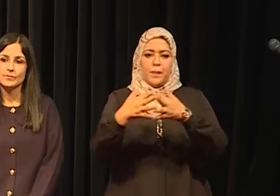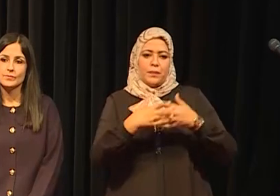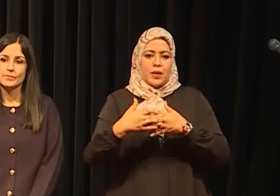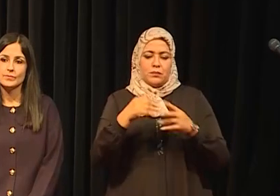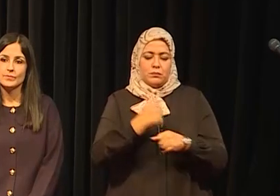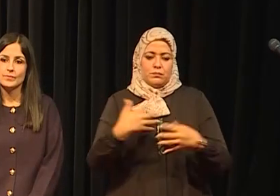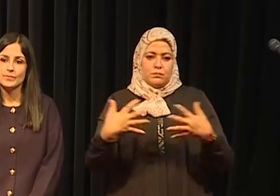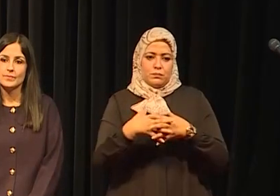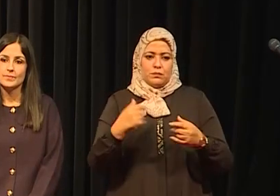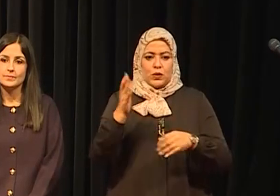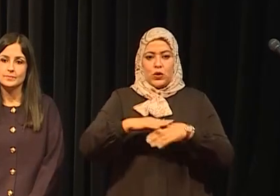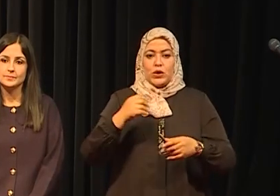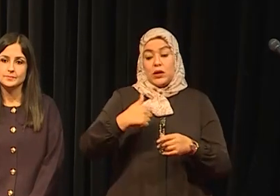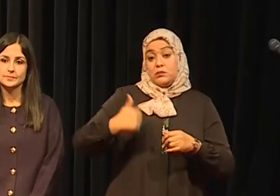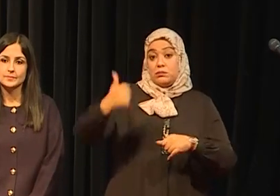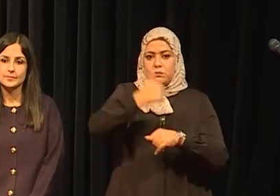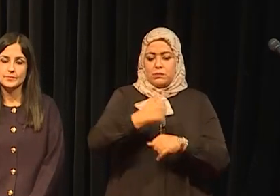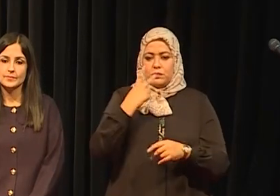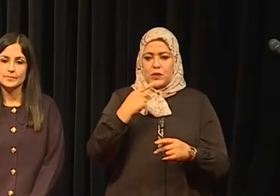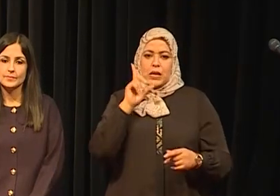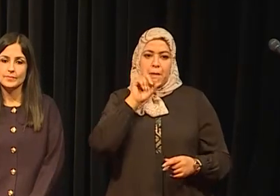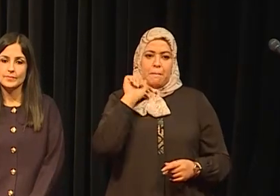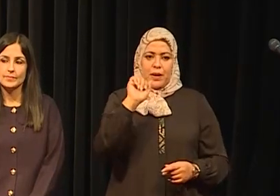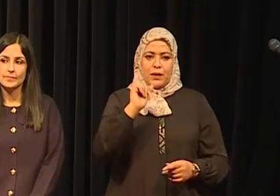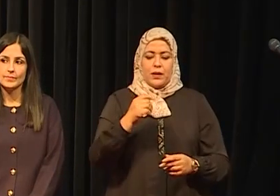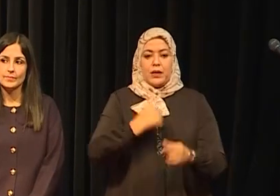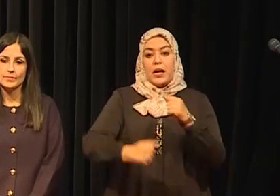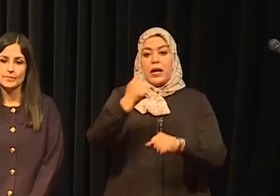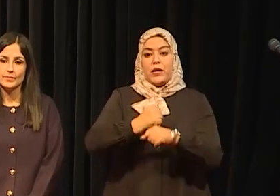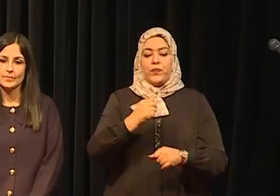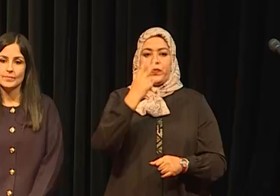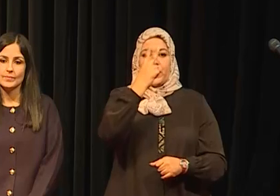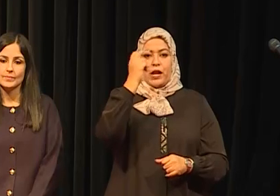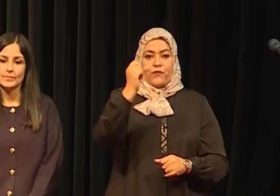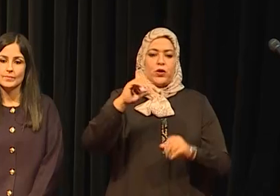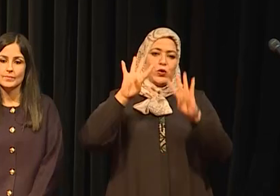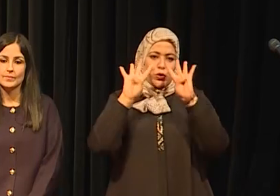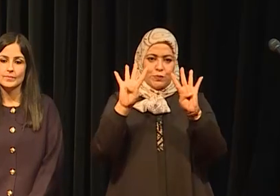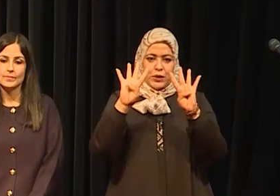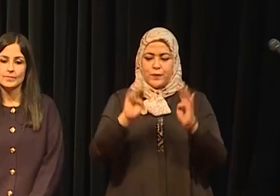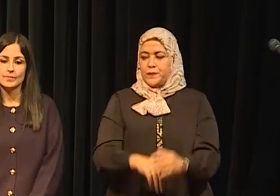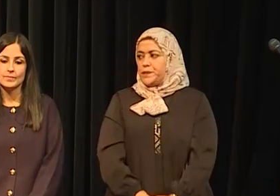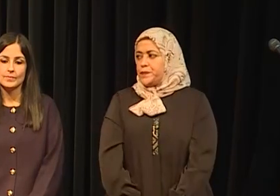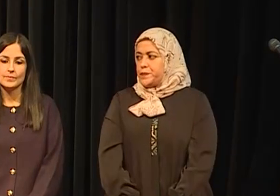المتحدة وهيئة الأمم المتحدة للمرأة منذ عام 2008